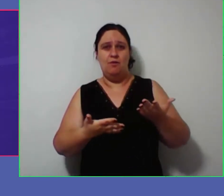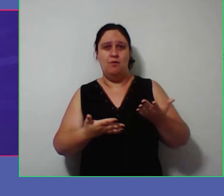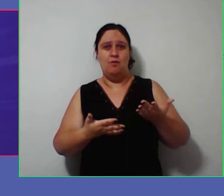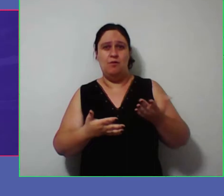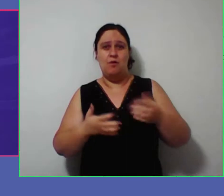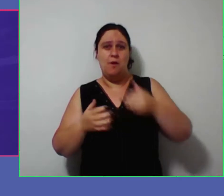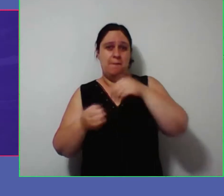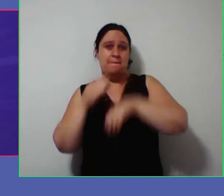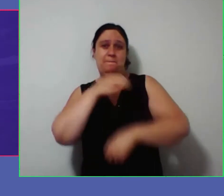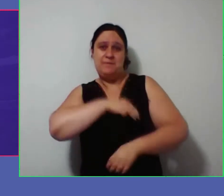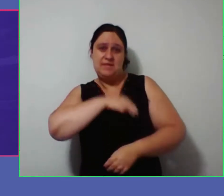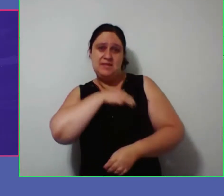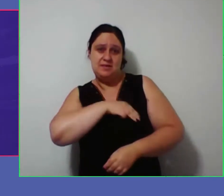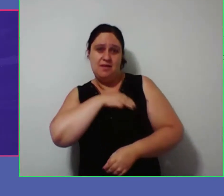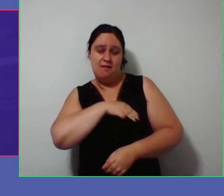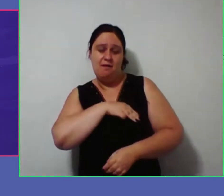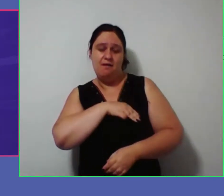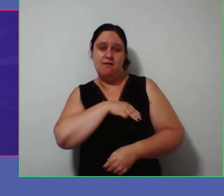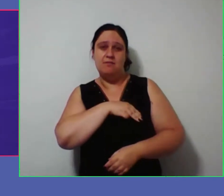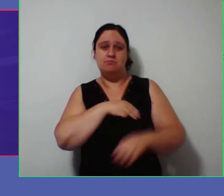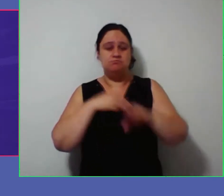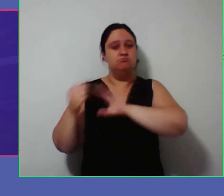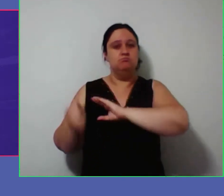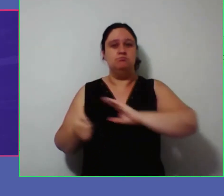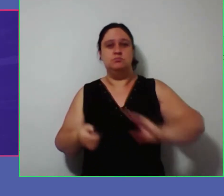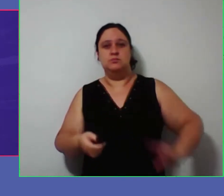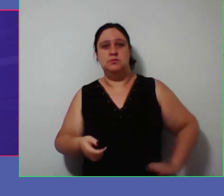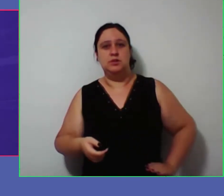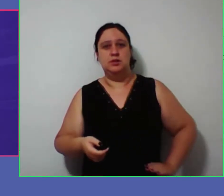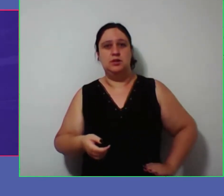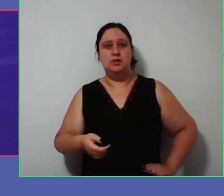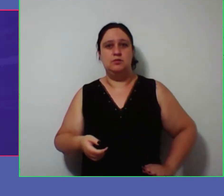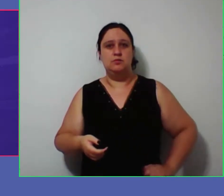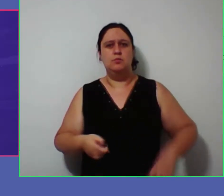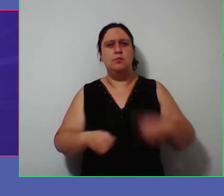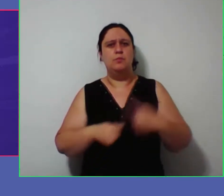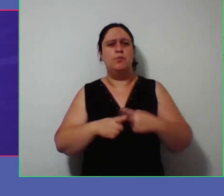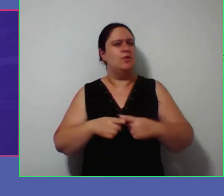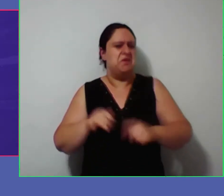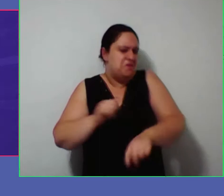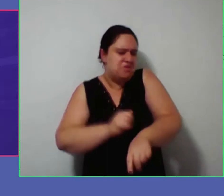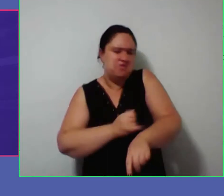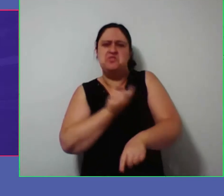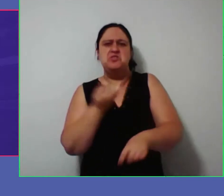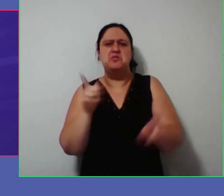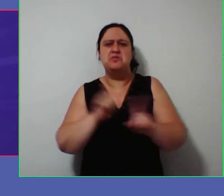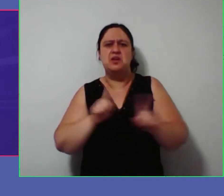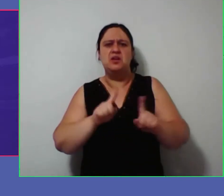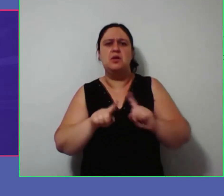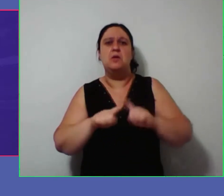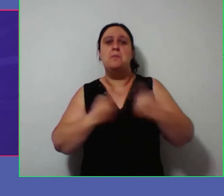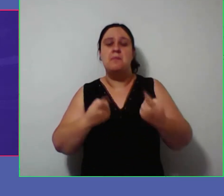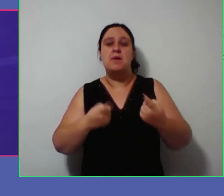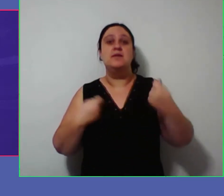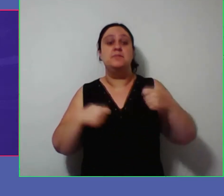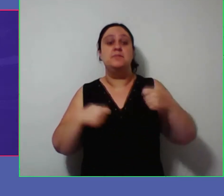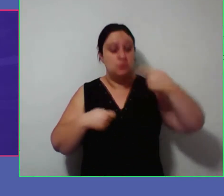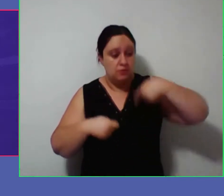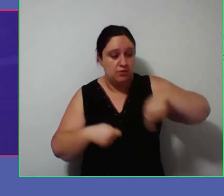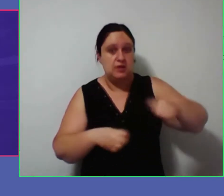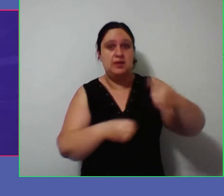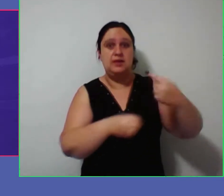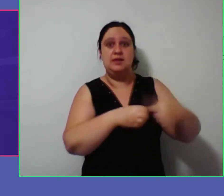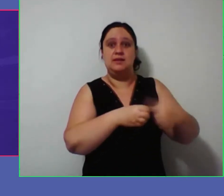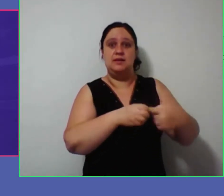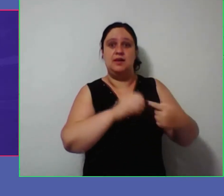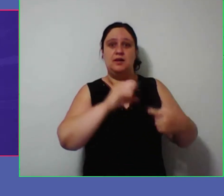né, aos discípulos em Jerusalém, né? Mas ele fez questão de levar os seus discípulos para um